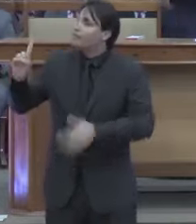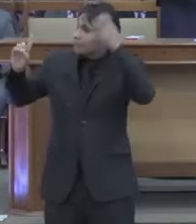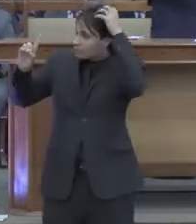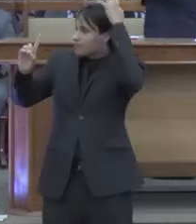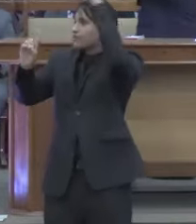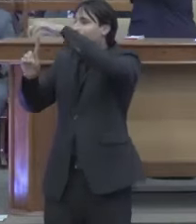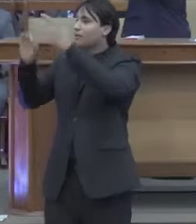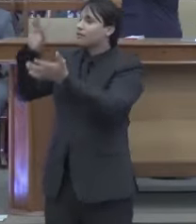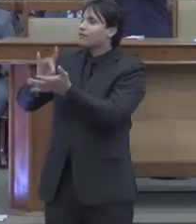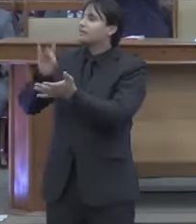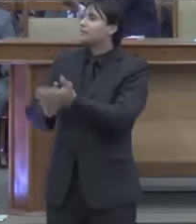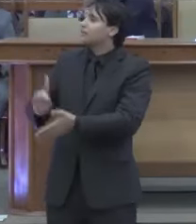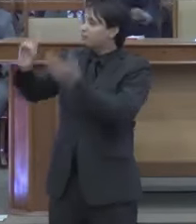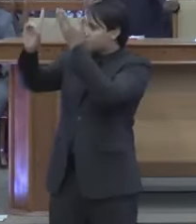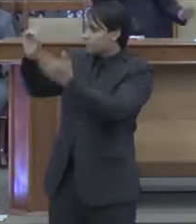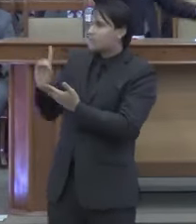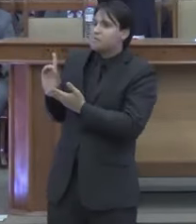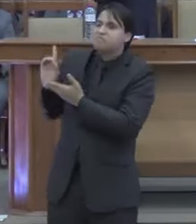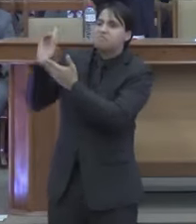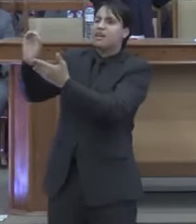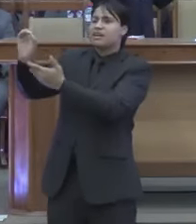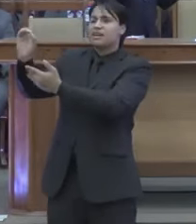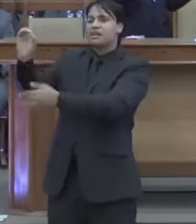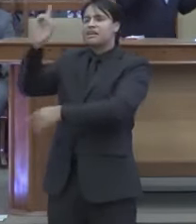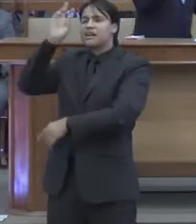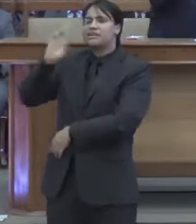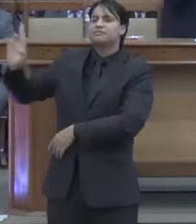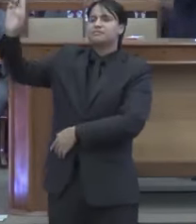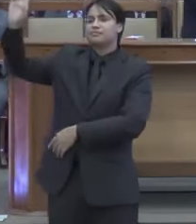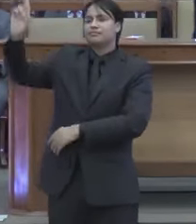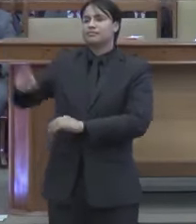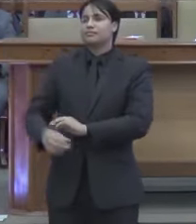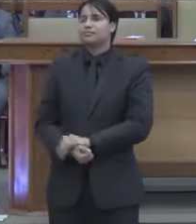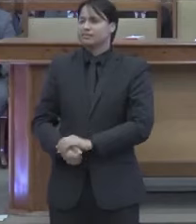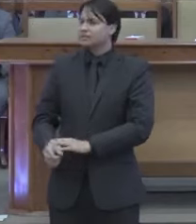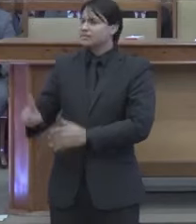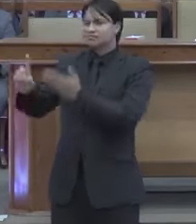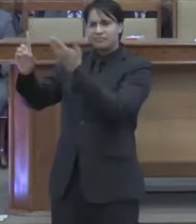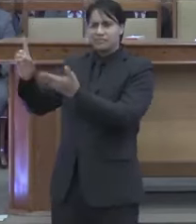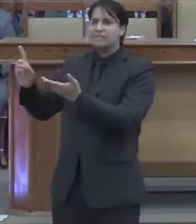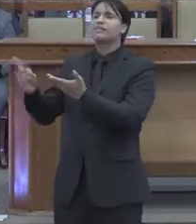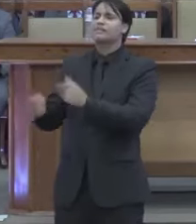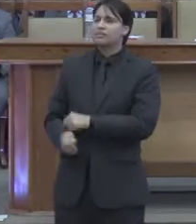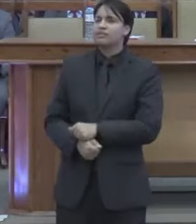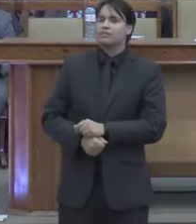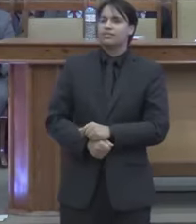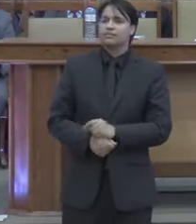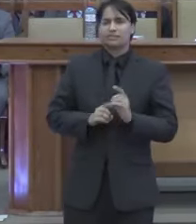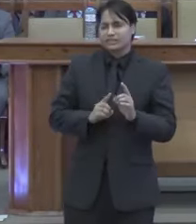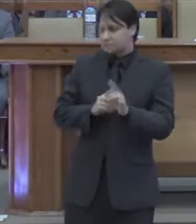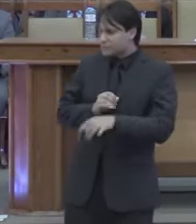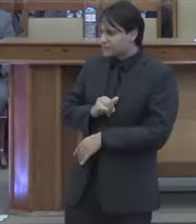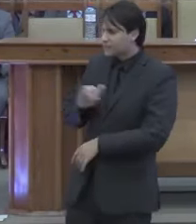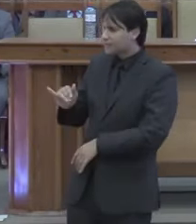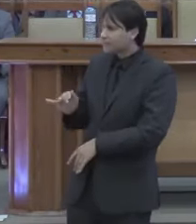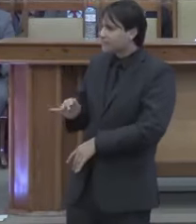que homem é este? Que homem é este?